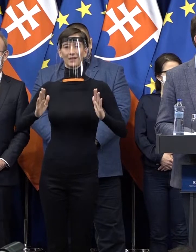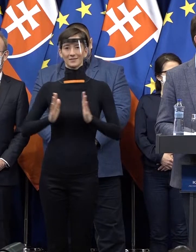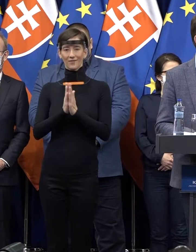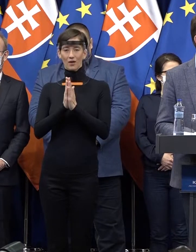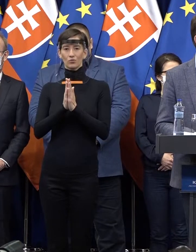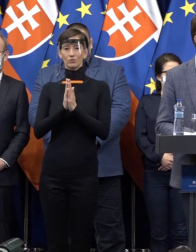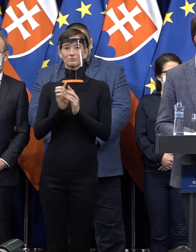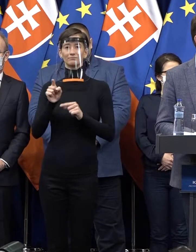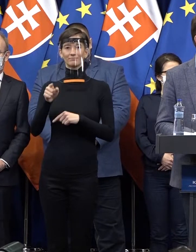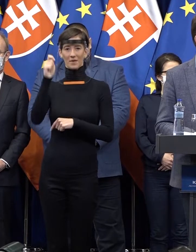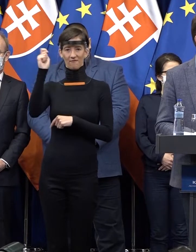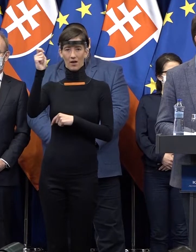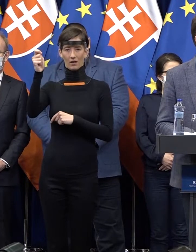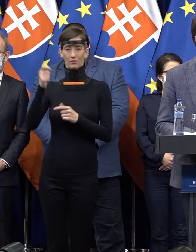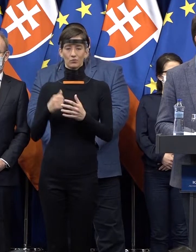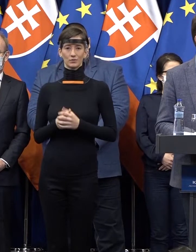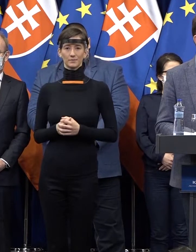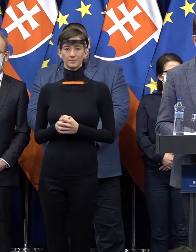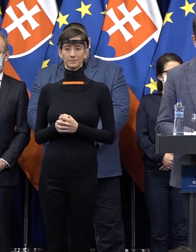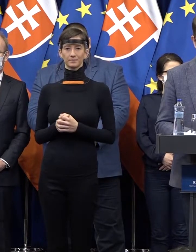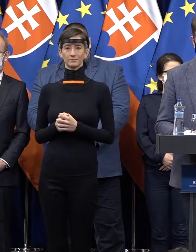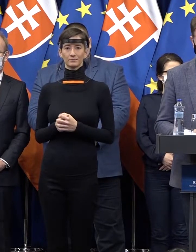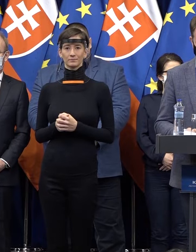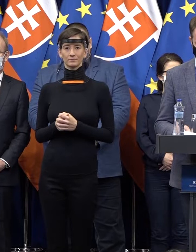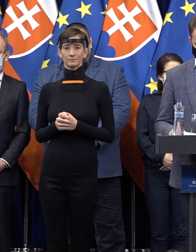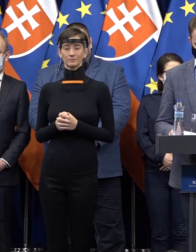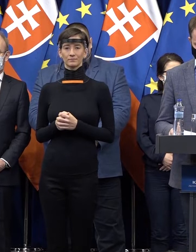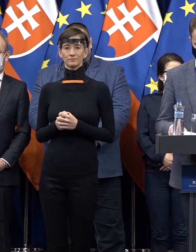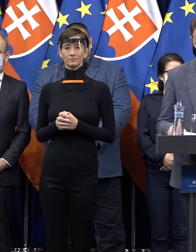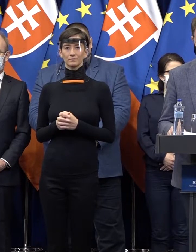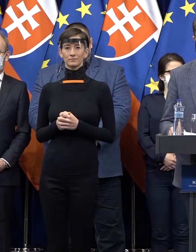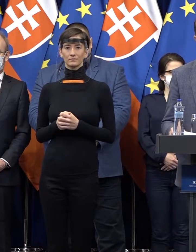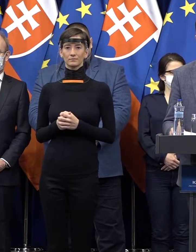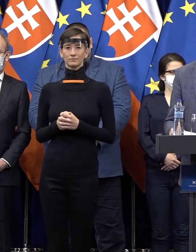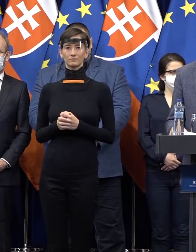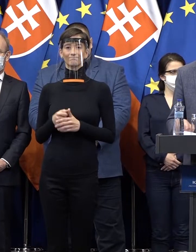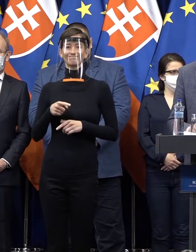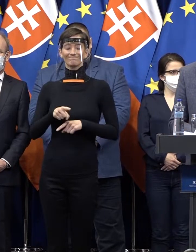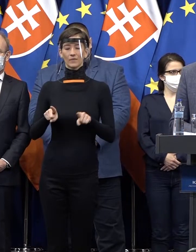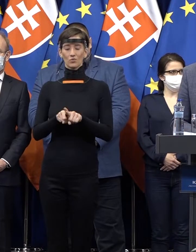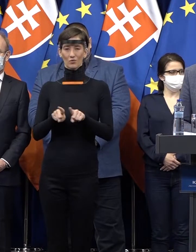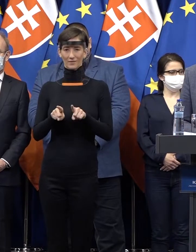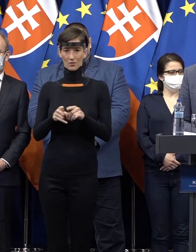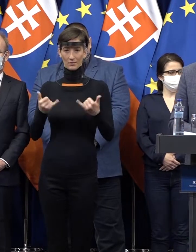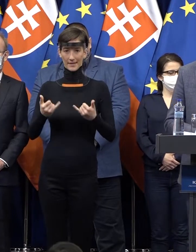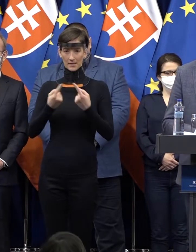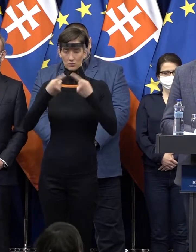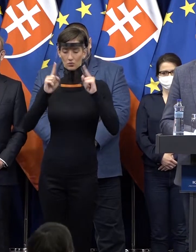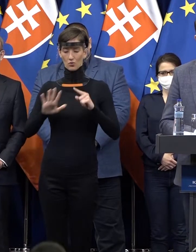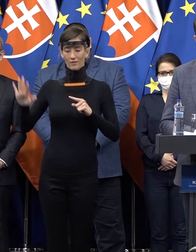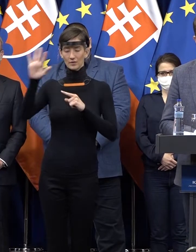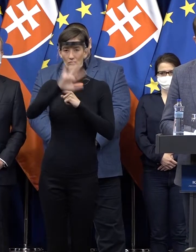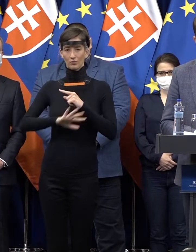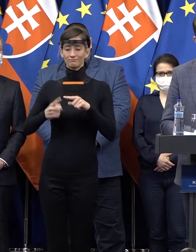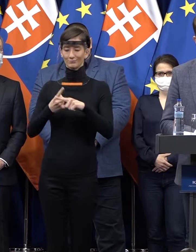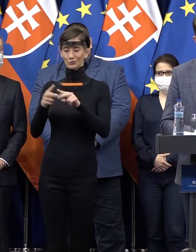sviatky a žiaľ sme aj na prahu veľkej pandémie, celosvetovej pandémie. Určite